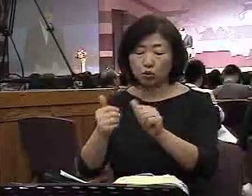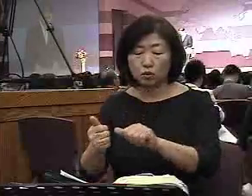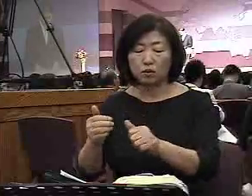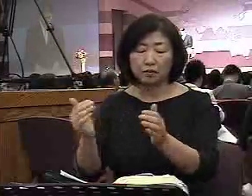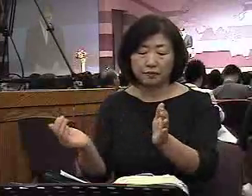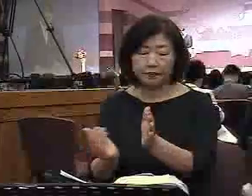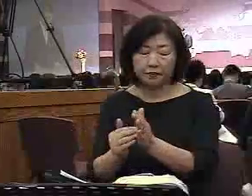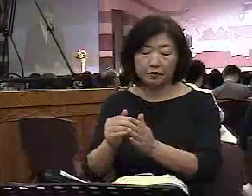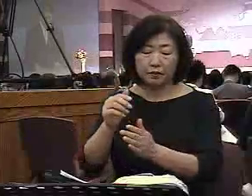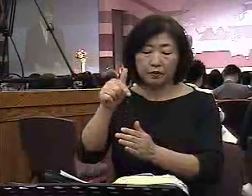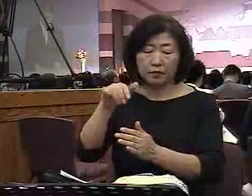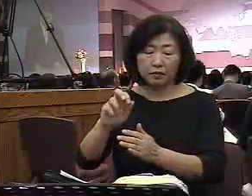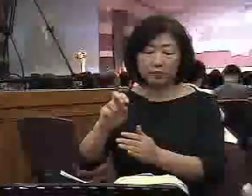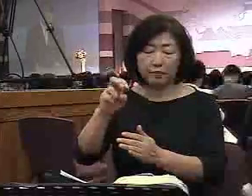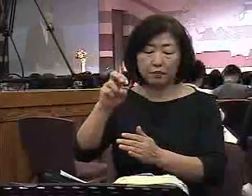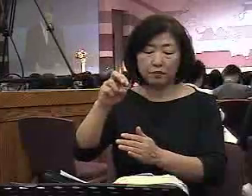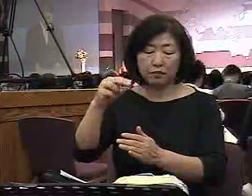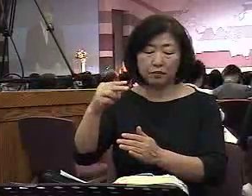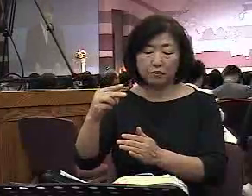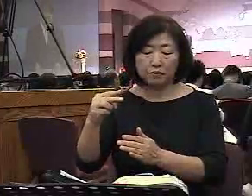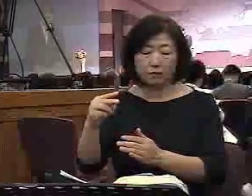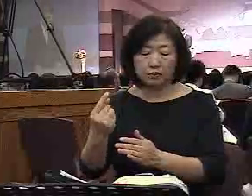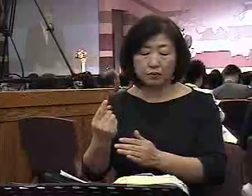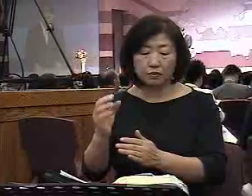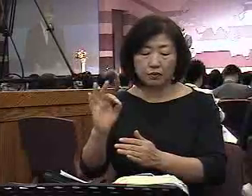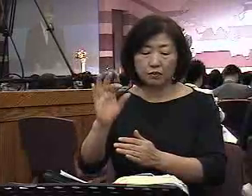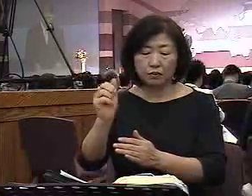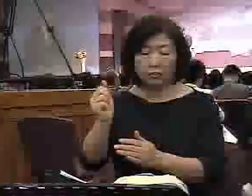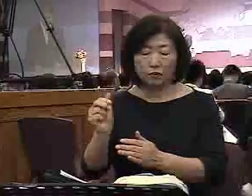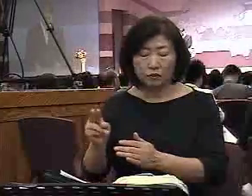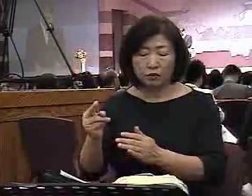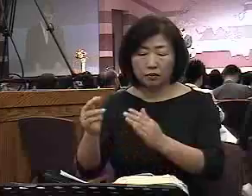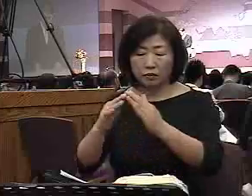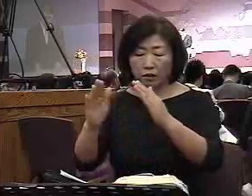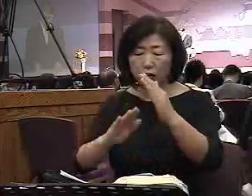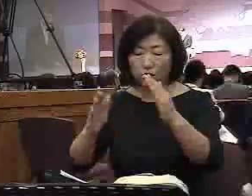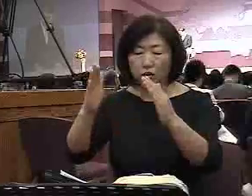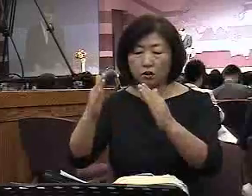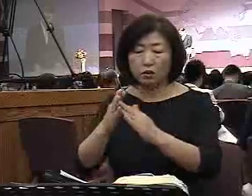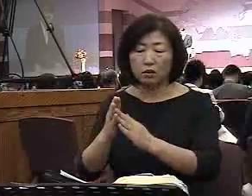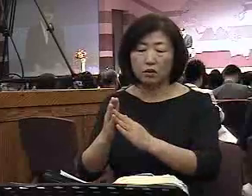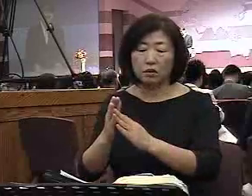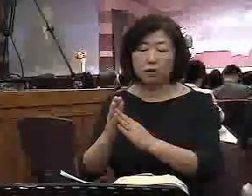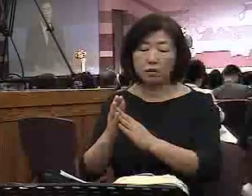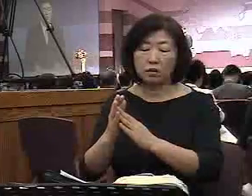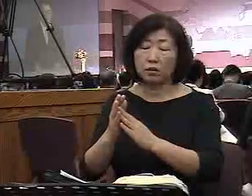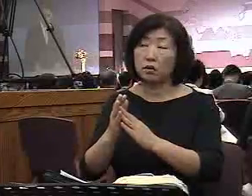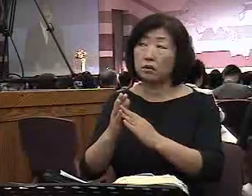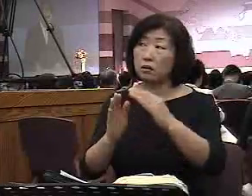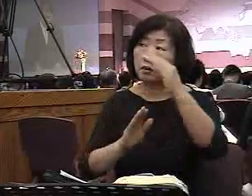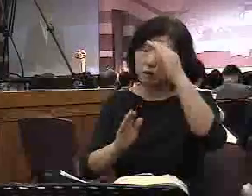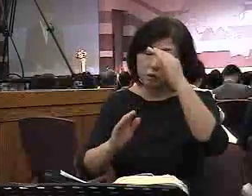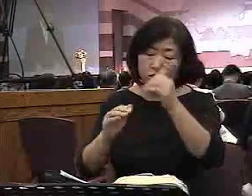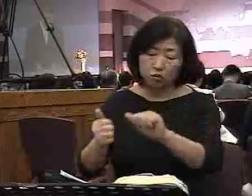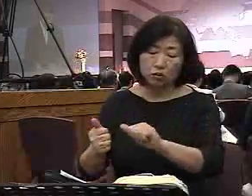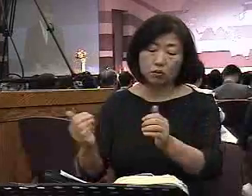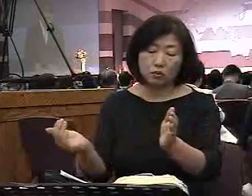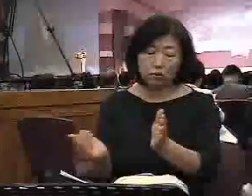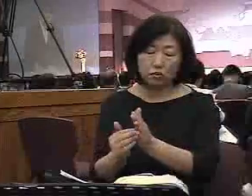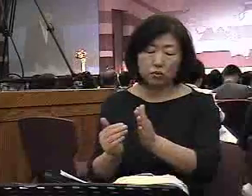또한 김도윤 김혜경 성도님의 가족이 되시는 여종세 성도님